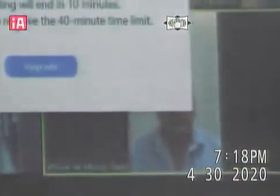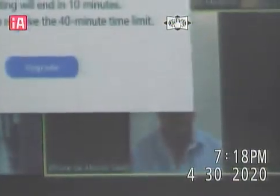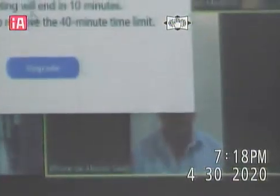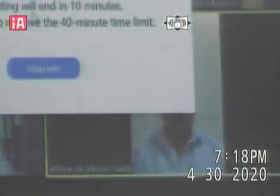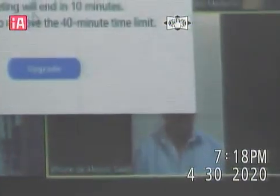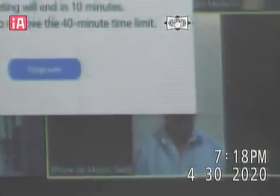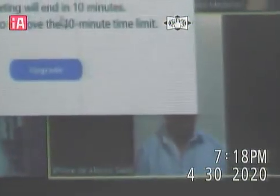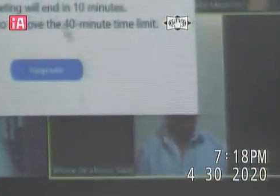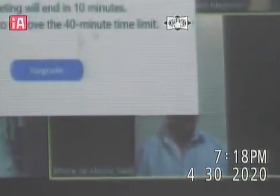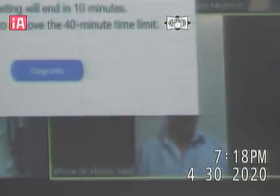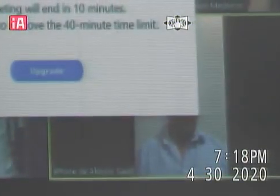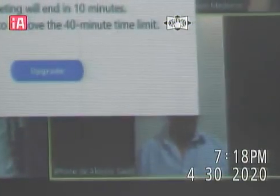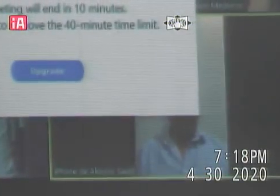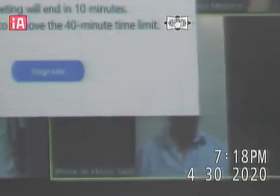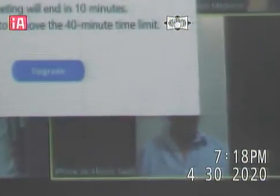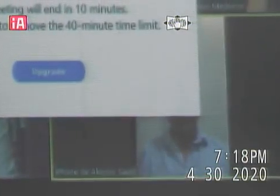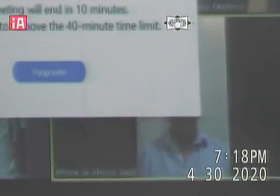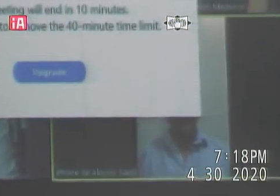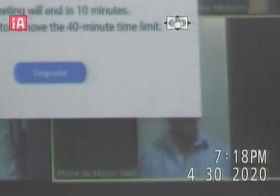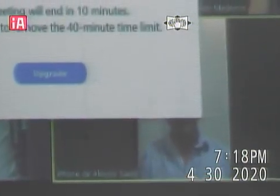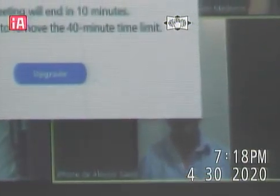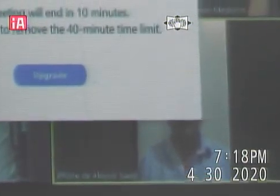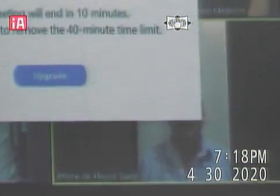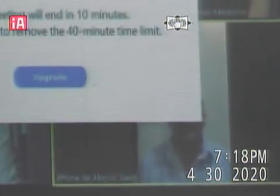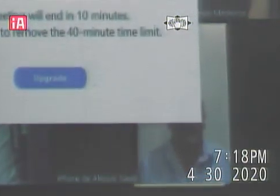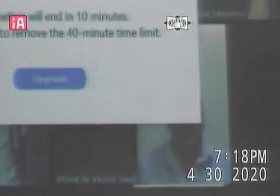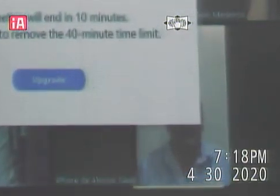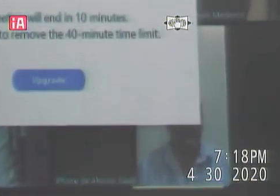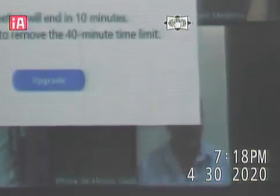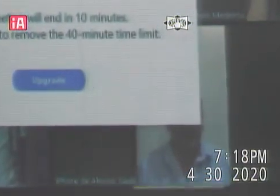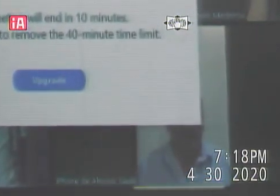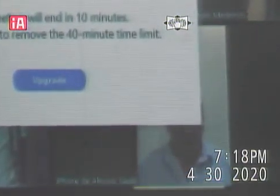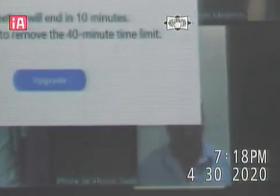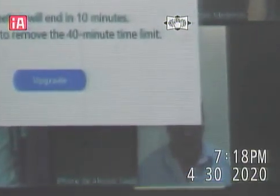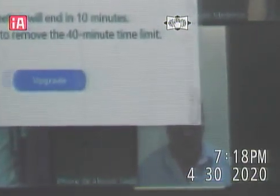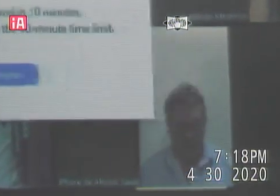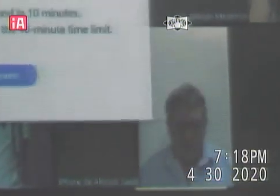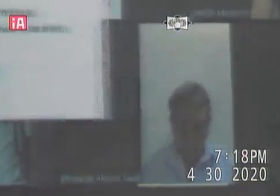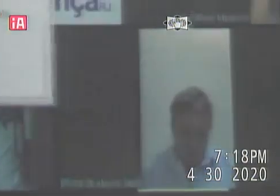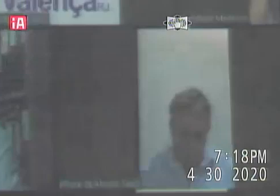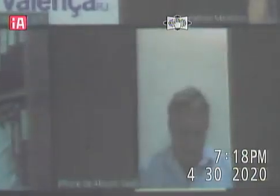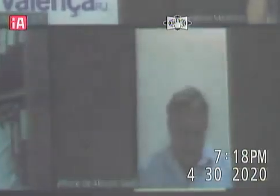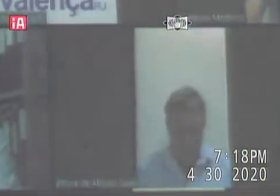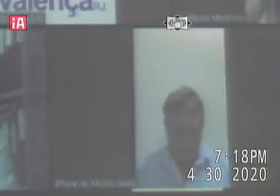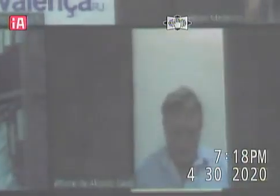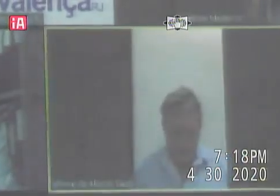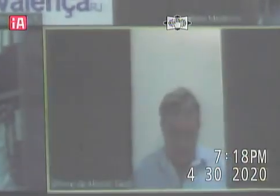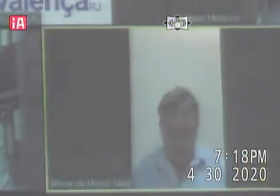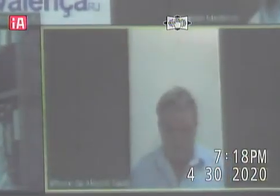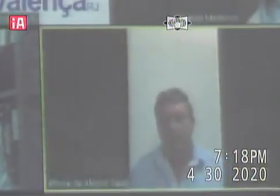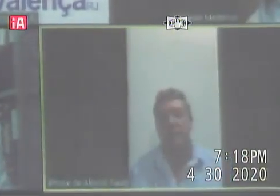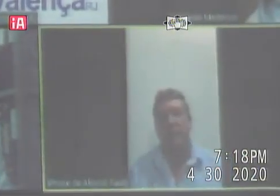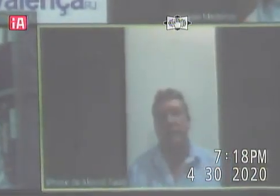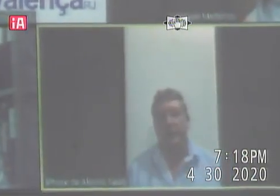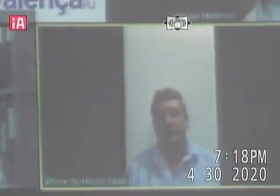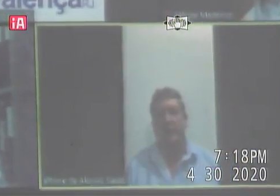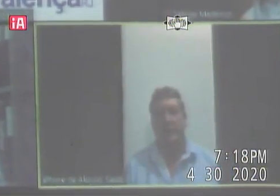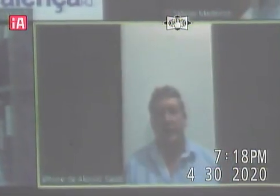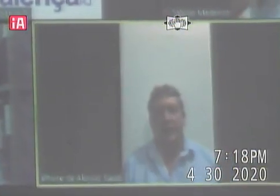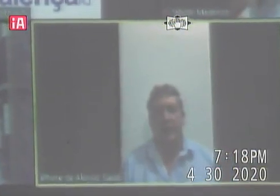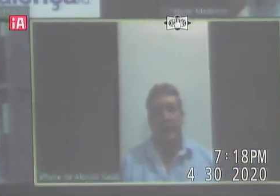aí a sessão da Câmara. Bom, primeiro eu gostaria de justificar aqui a minha ausência na última sessão de